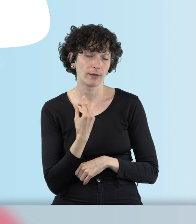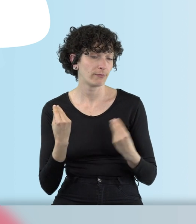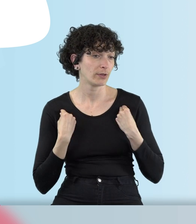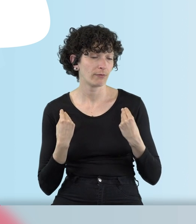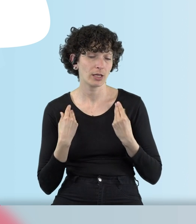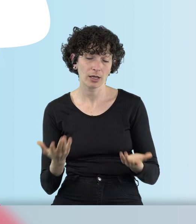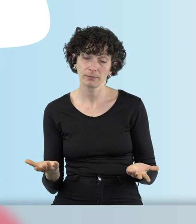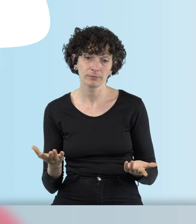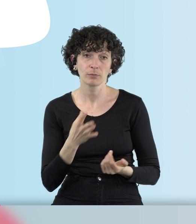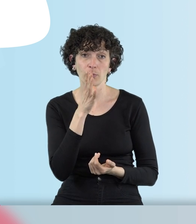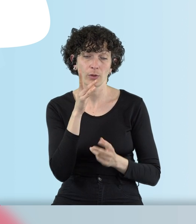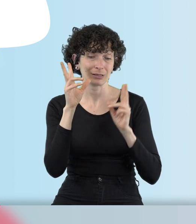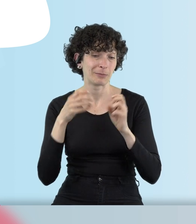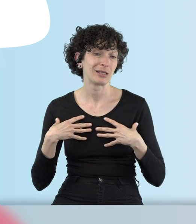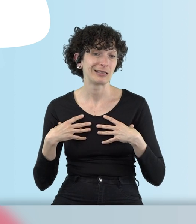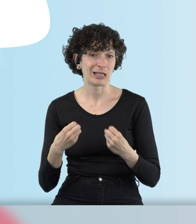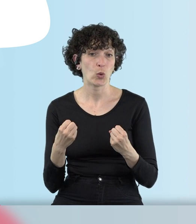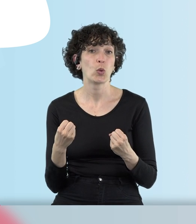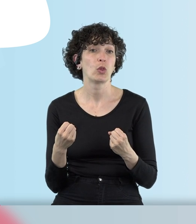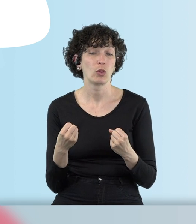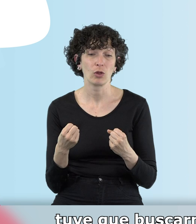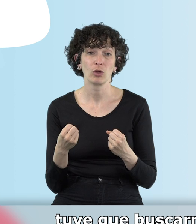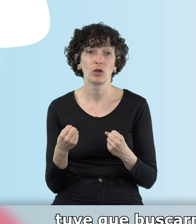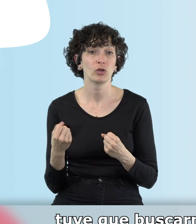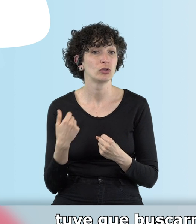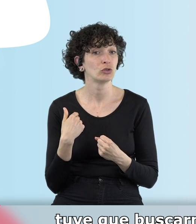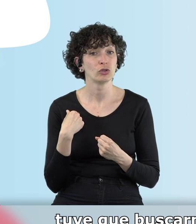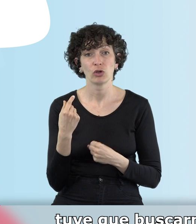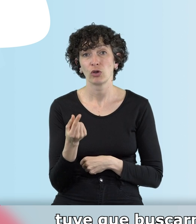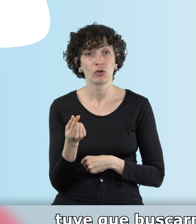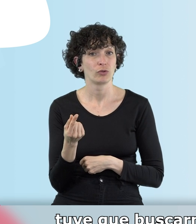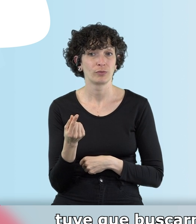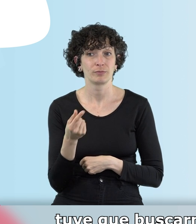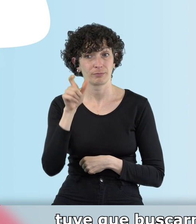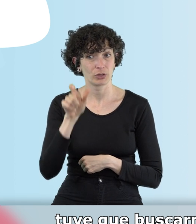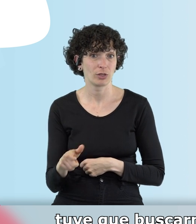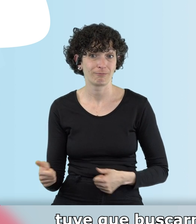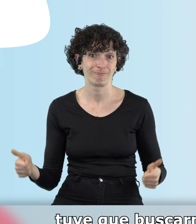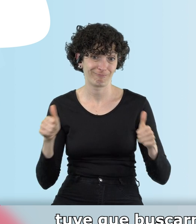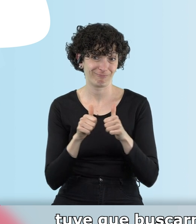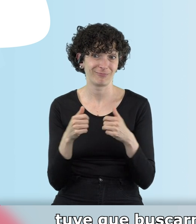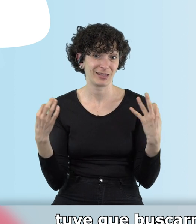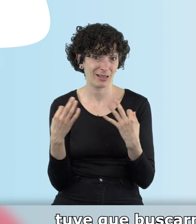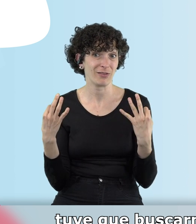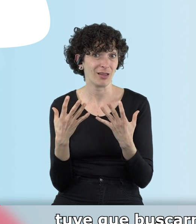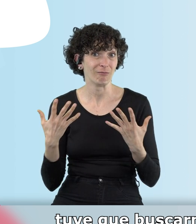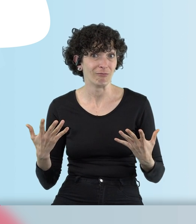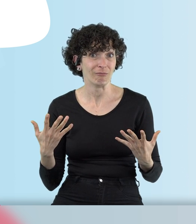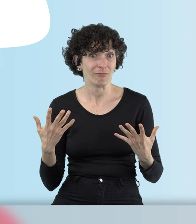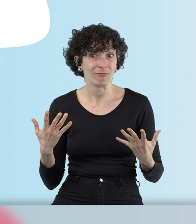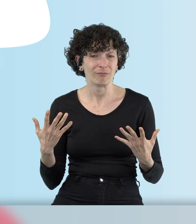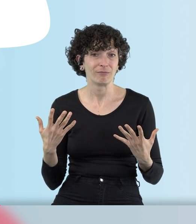por motivos de salud tuve que buscarme alguien que estuviese